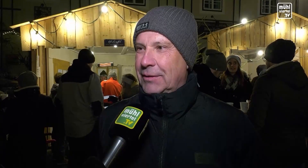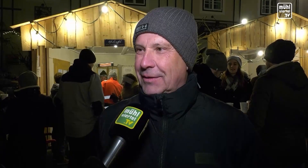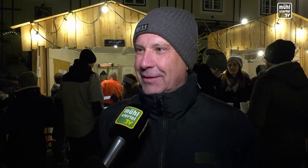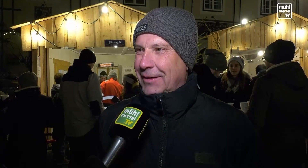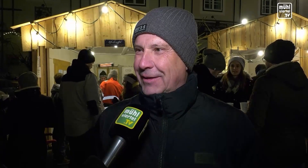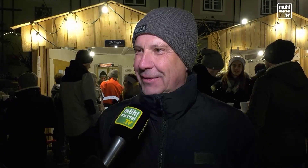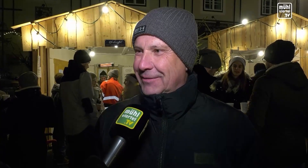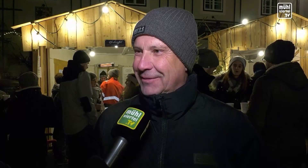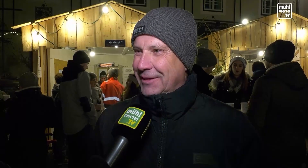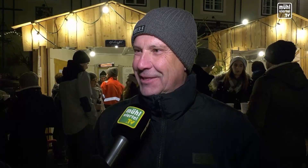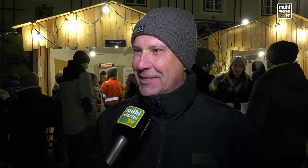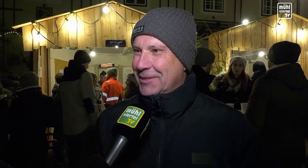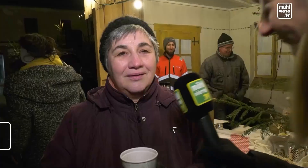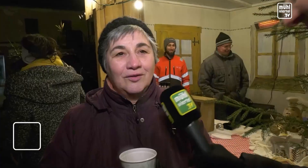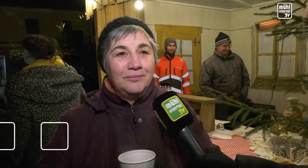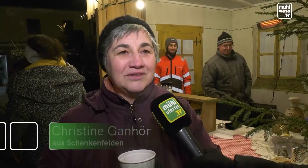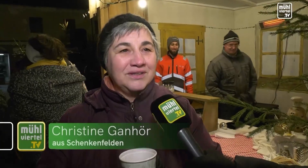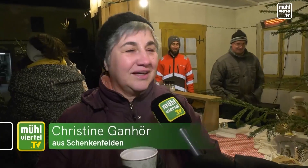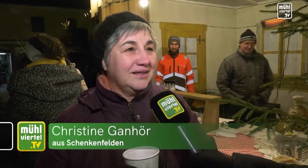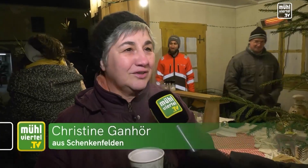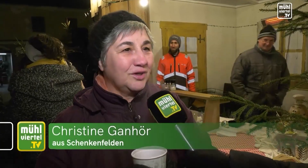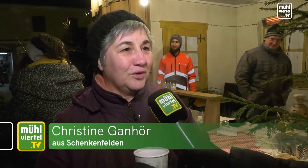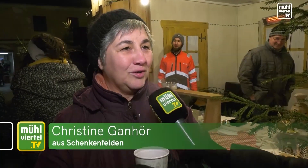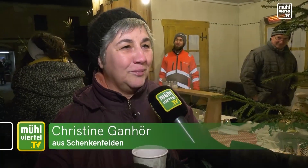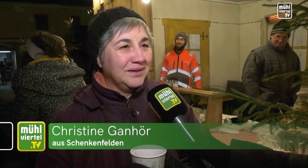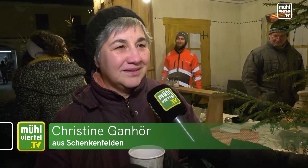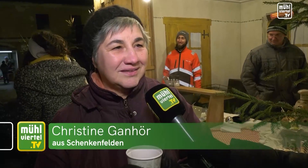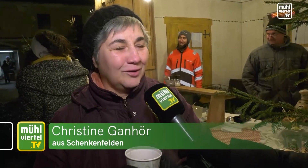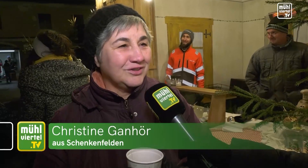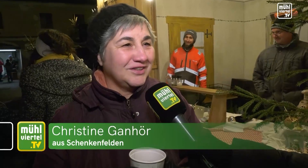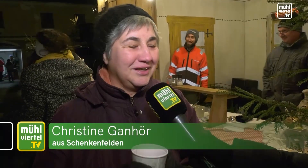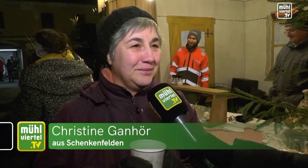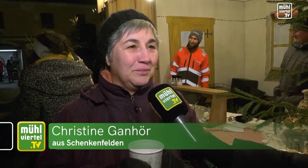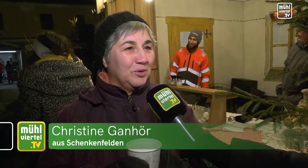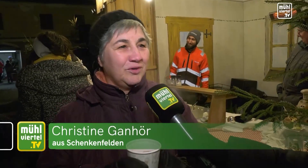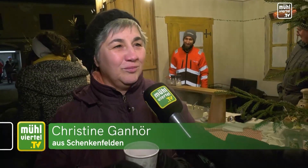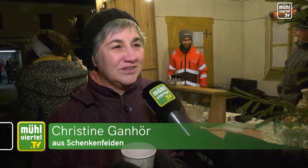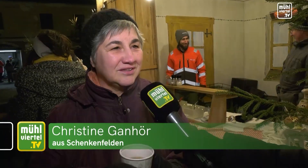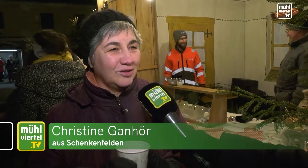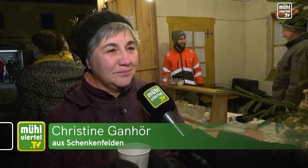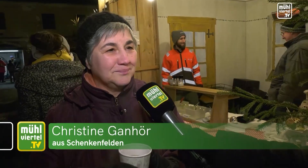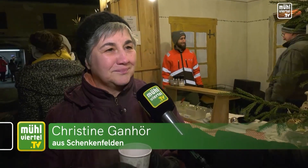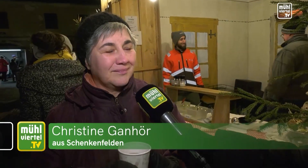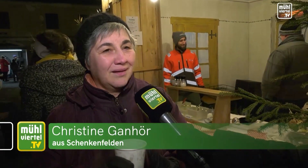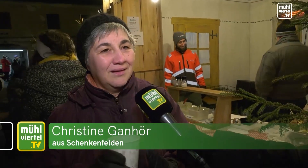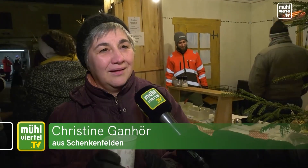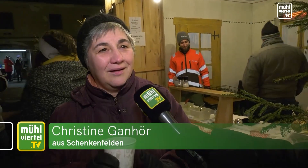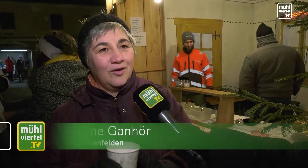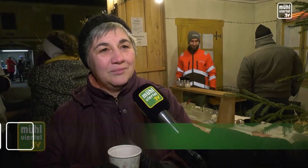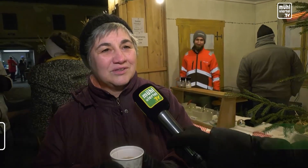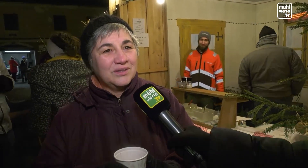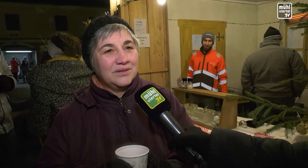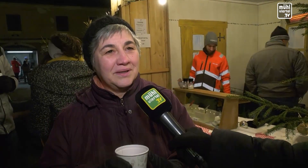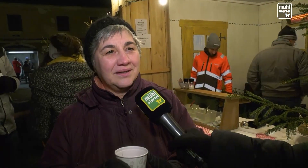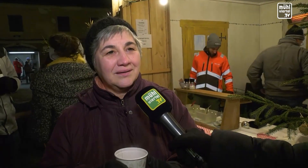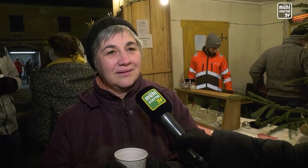mal genießen. Ja, man sollte eigentlich zur Ruhe kommen, das lässt sich nicht immer machen, muss ich sagen.